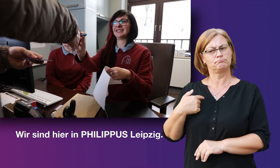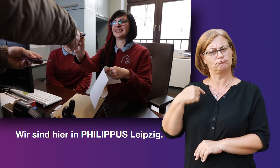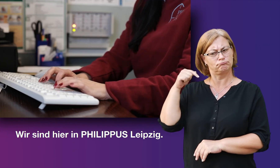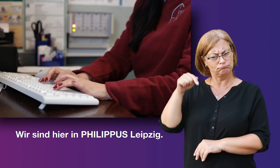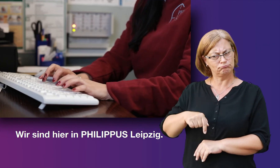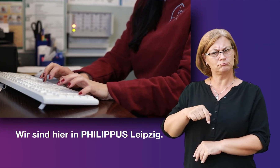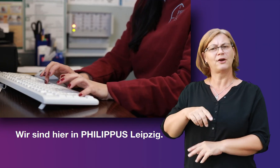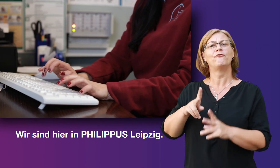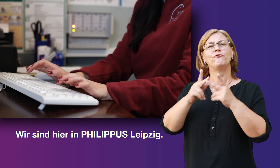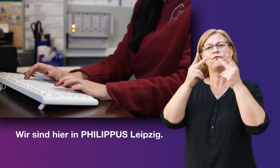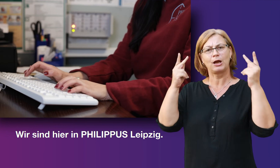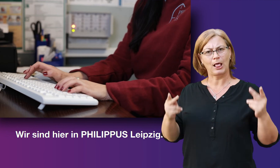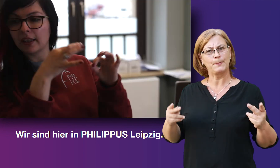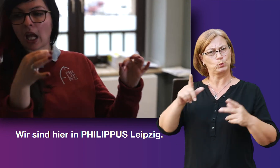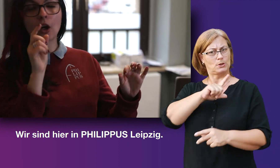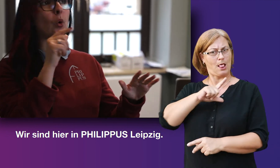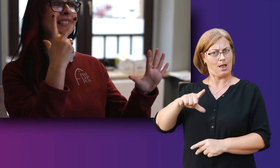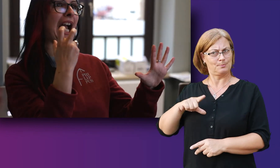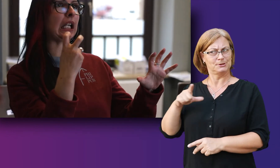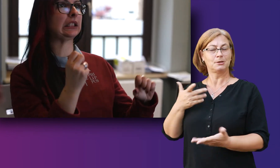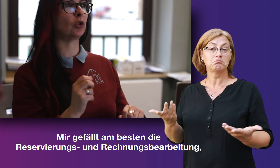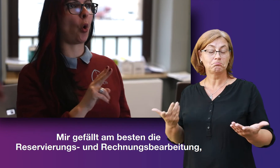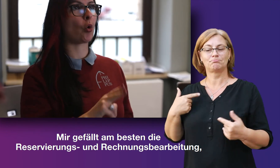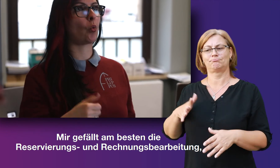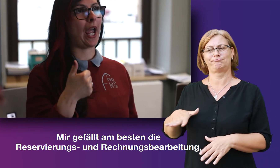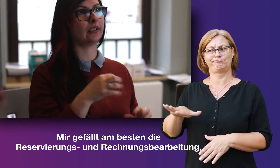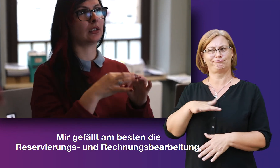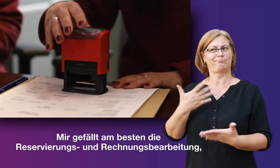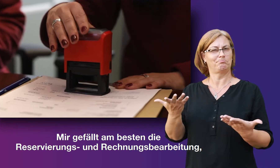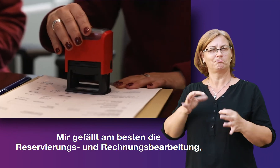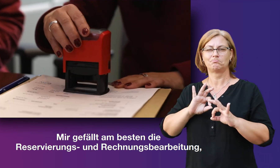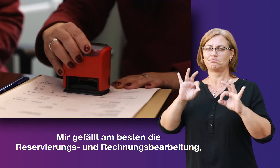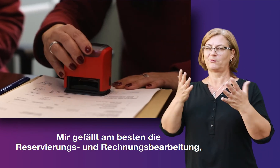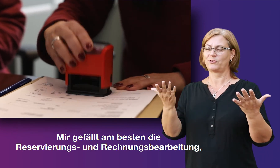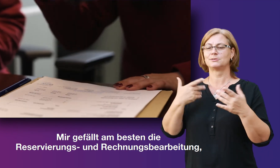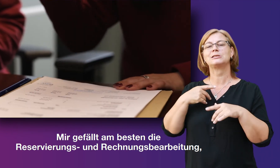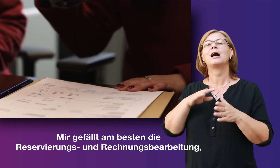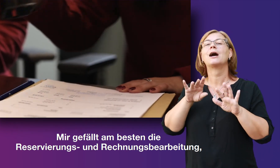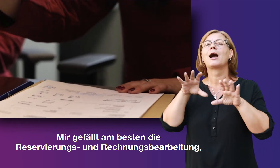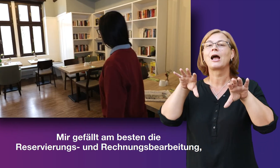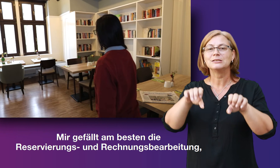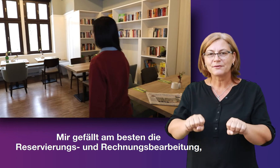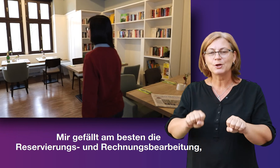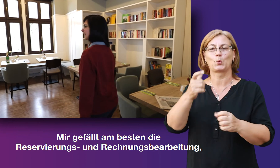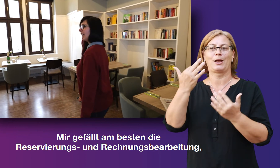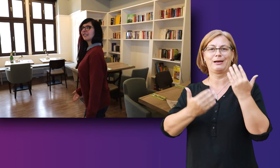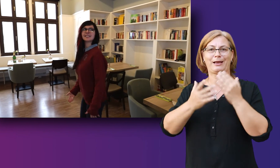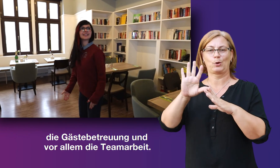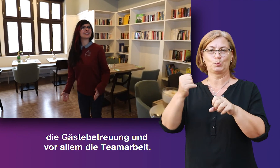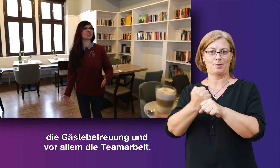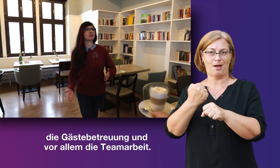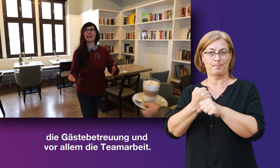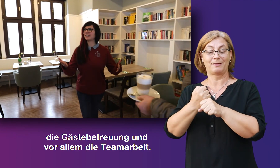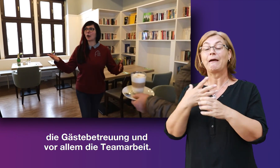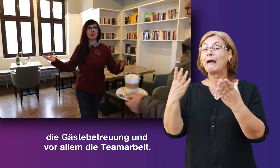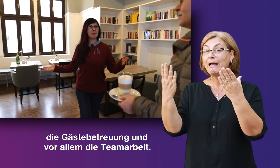Wir sind hier in Philippus Leipzig. Mir gefällt am besten die Reservierungs und Rechnungsbearbeitung, die